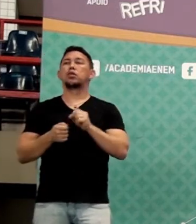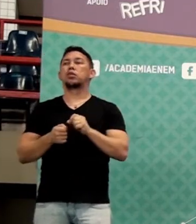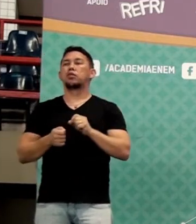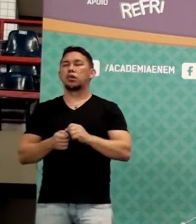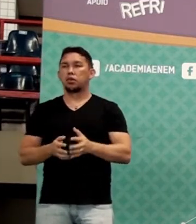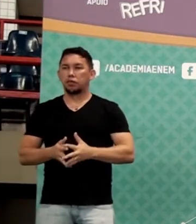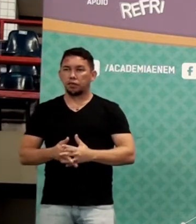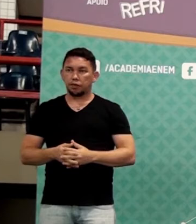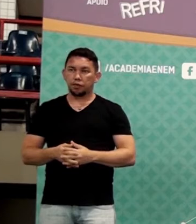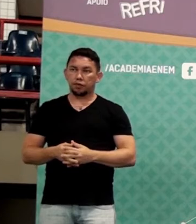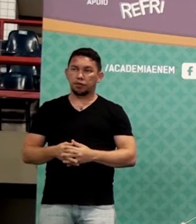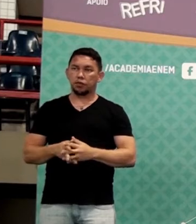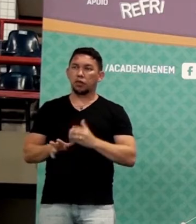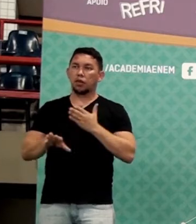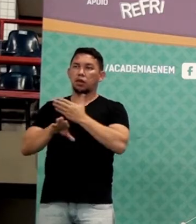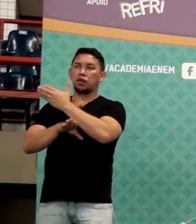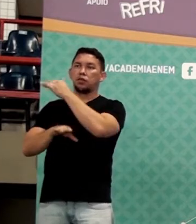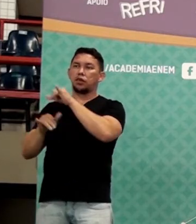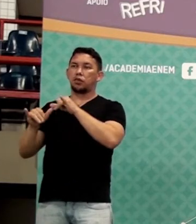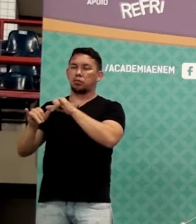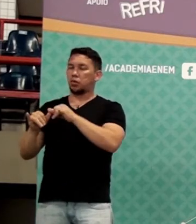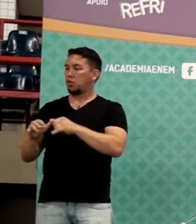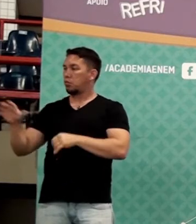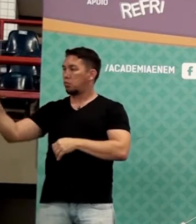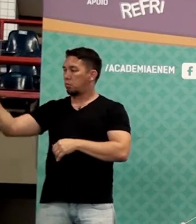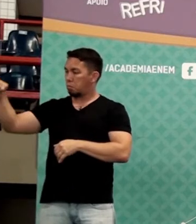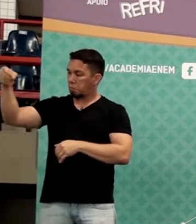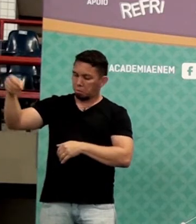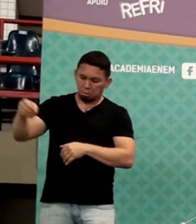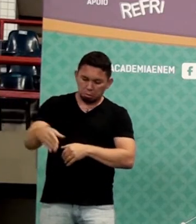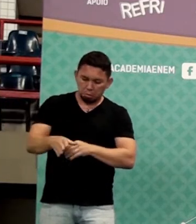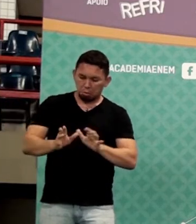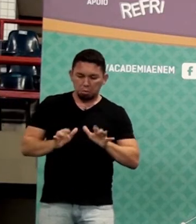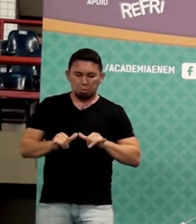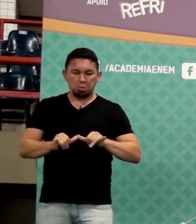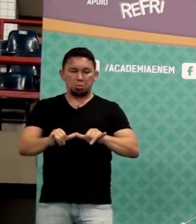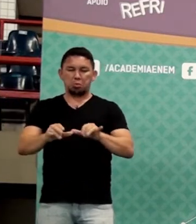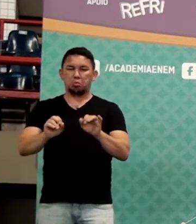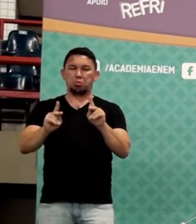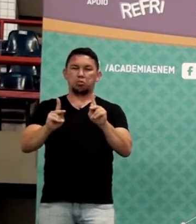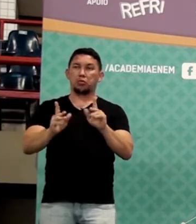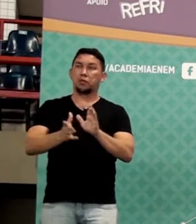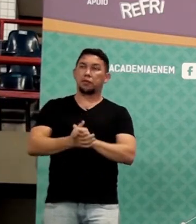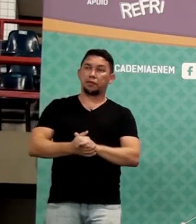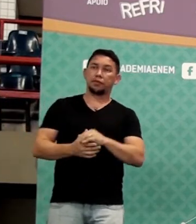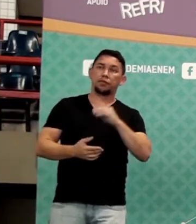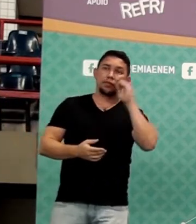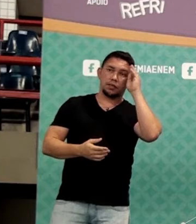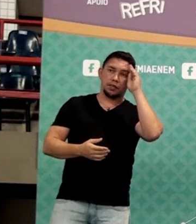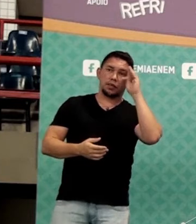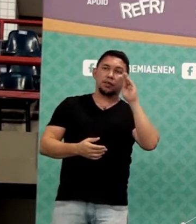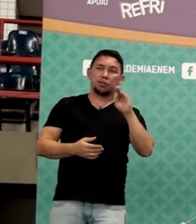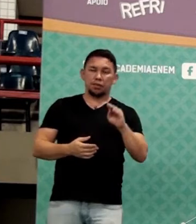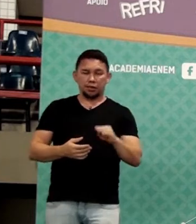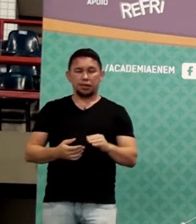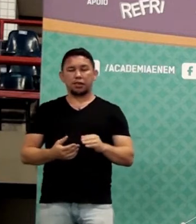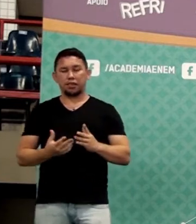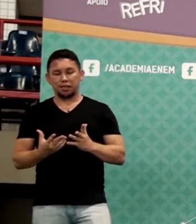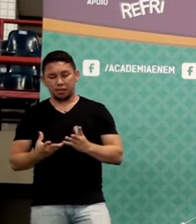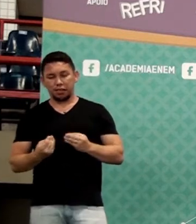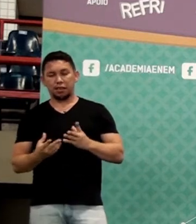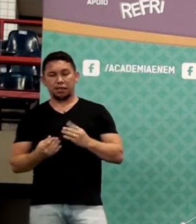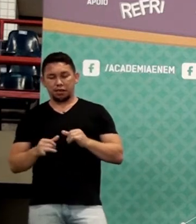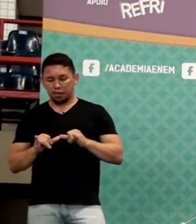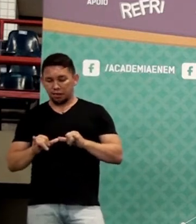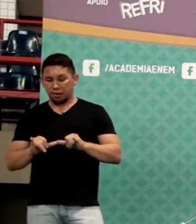faz? A gente compra no supermercado. Gente, olha, a preguiça é tão grande que